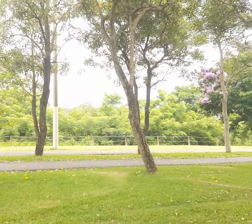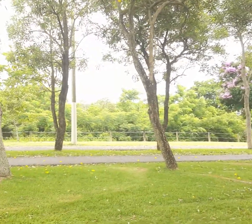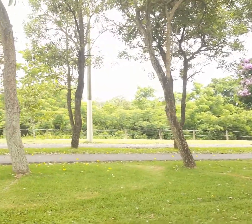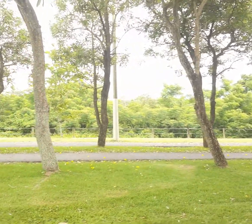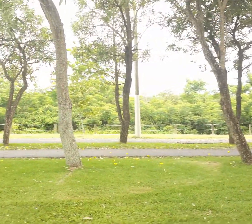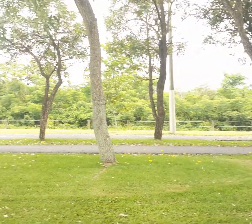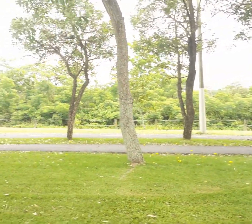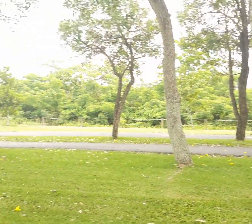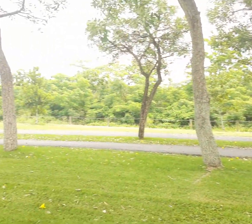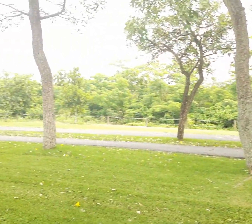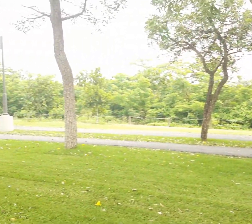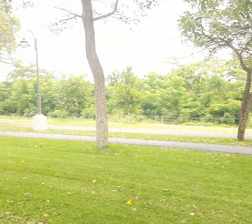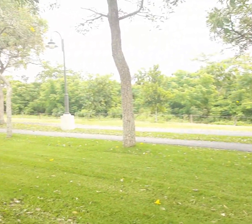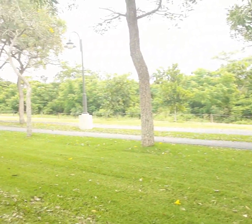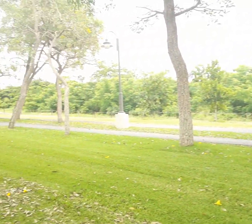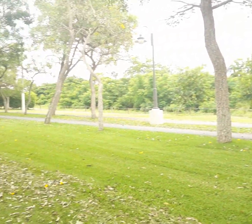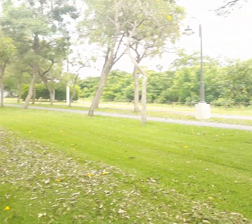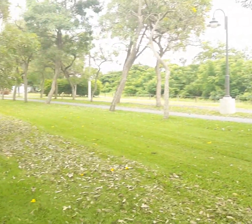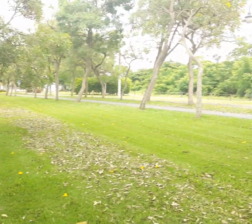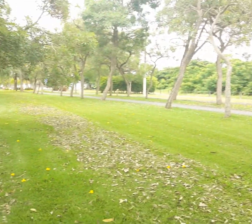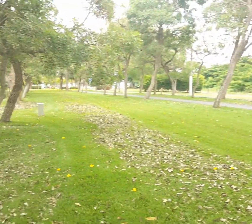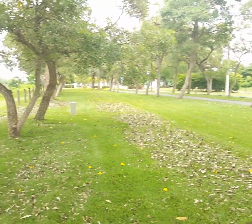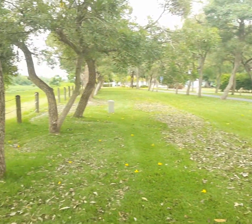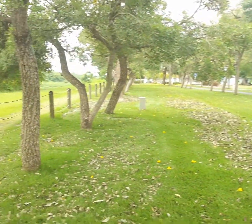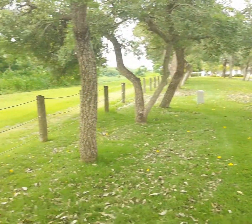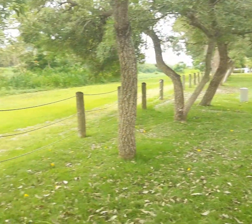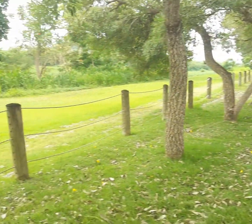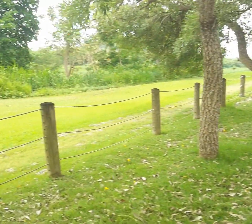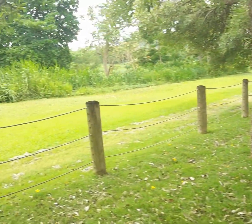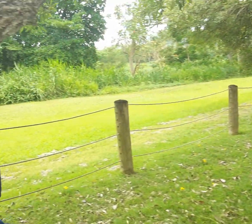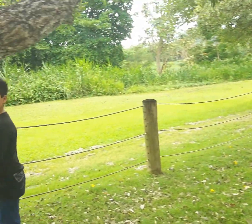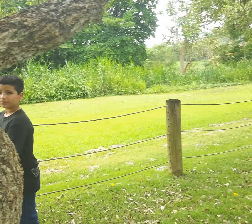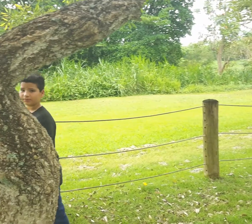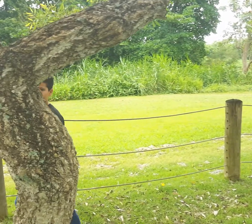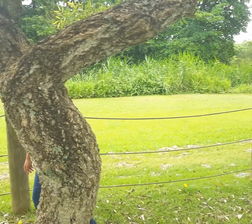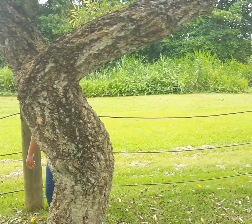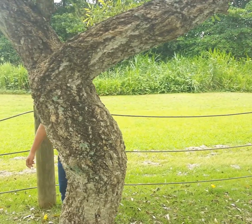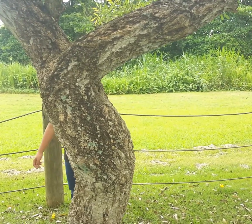No te escondas, termina. Vengan a